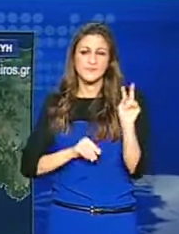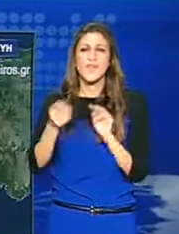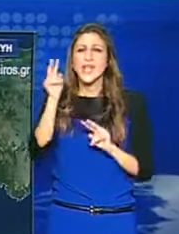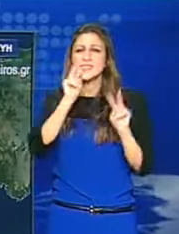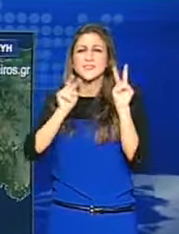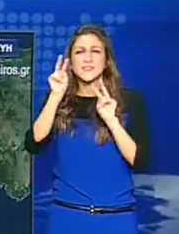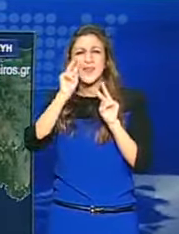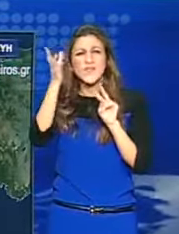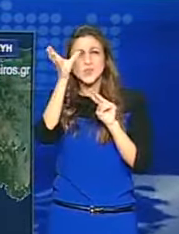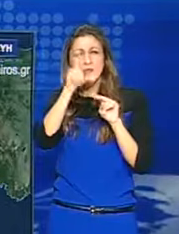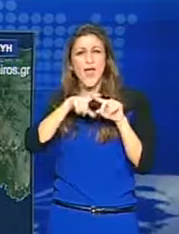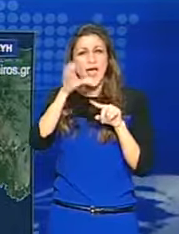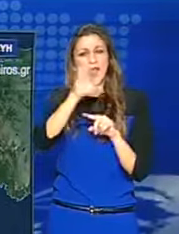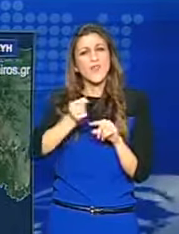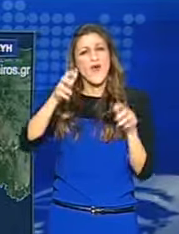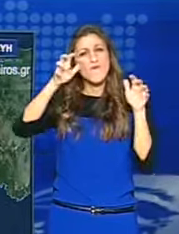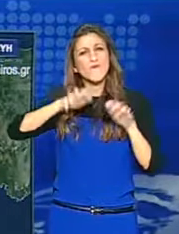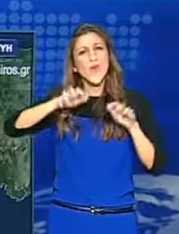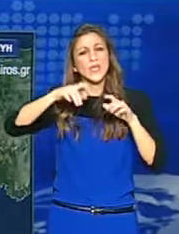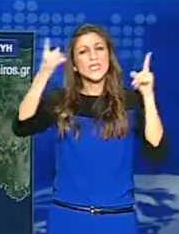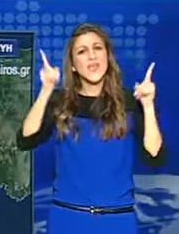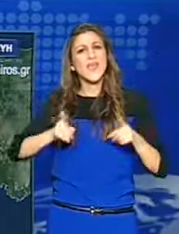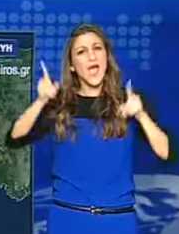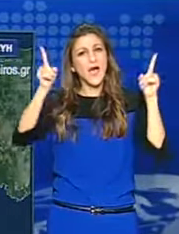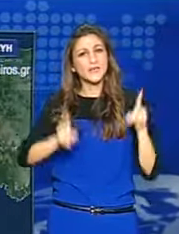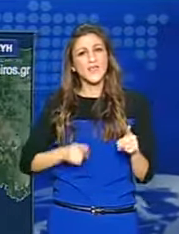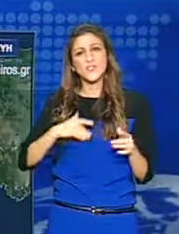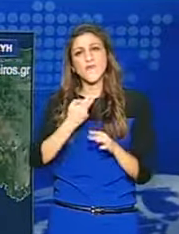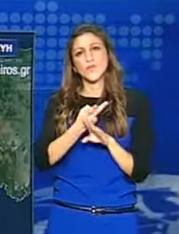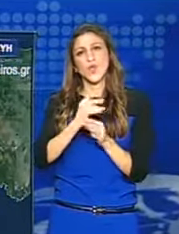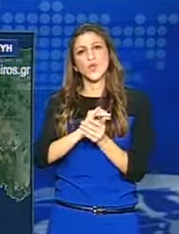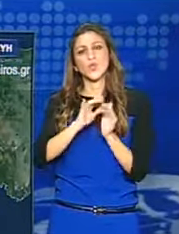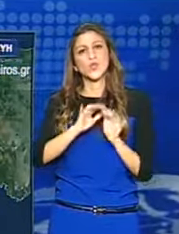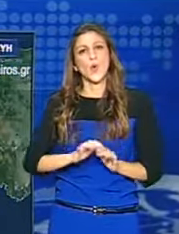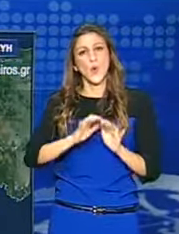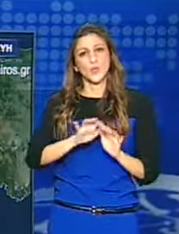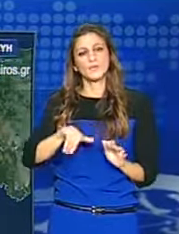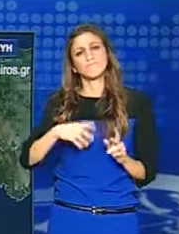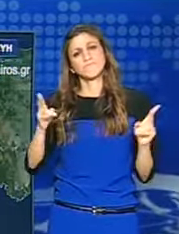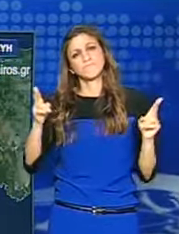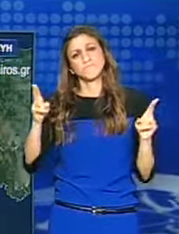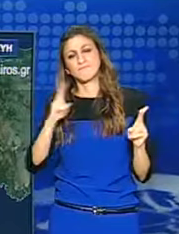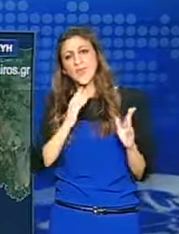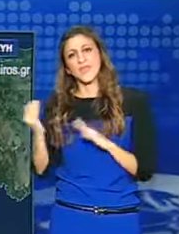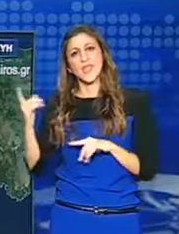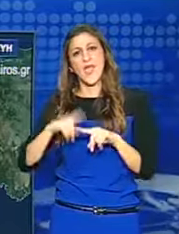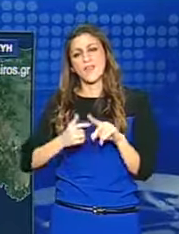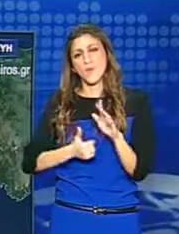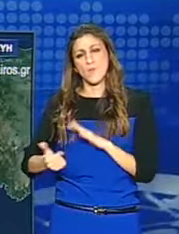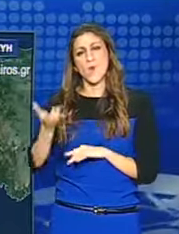όλη τη χώρα με τοπικές βροχές σποραδικές καταιγίδες και χιόνια στα ορεινά γρήγορα τα φαινόμενα θα περιοριστούν στη δυτική ελλάδα το ανατολικό αιγαίο